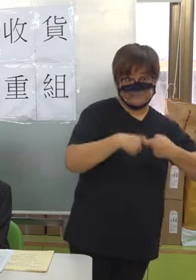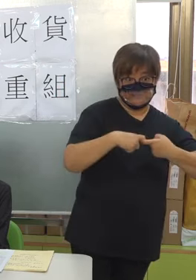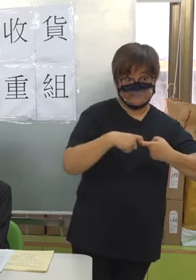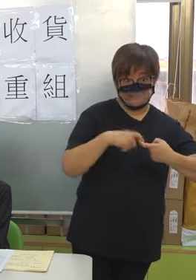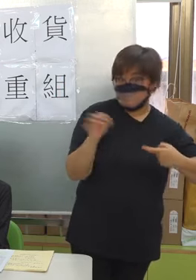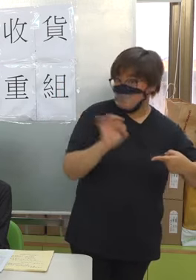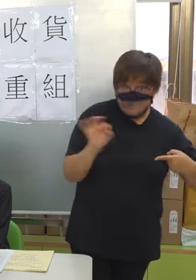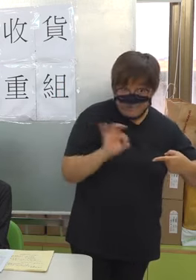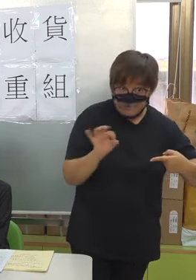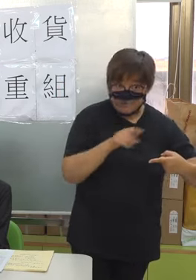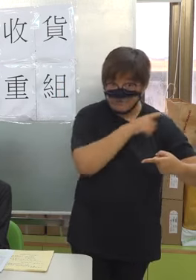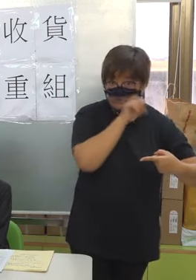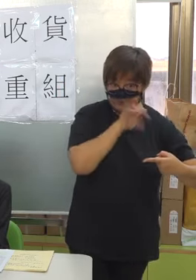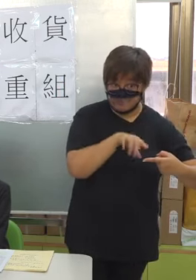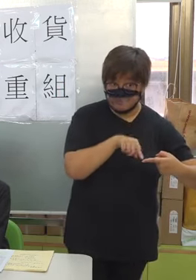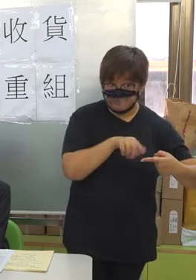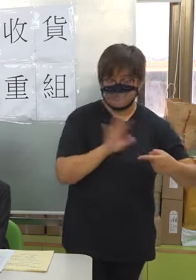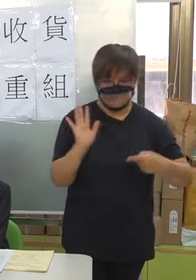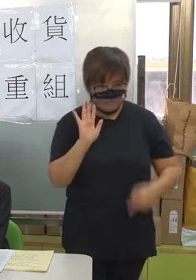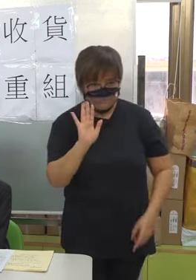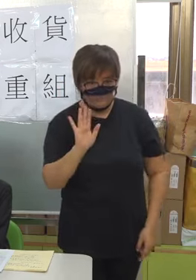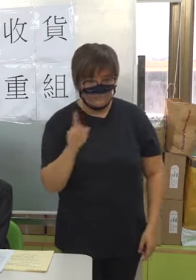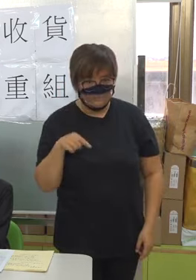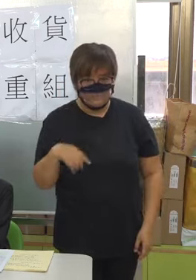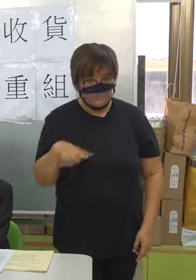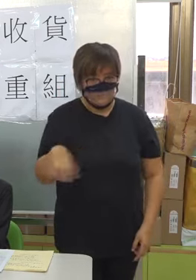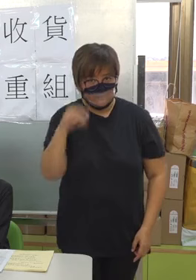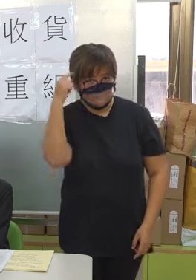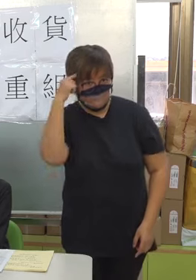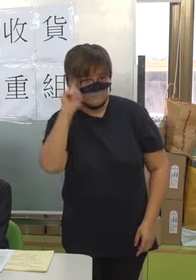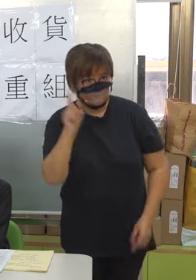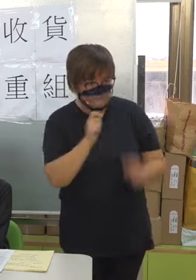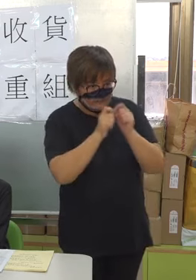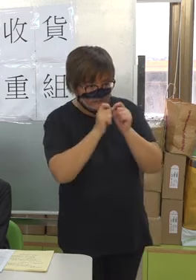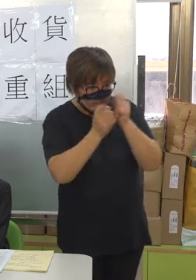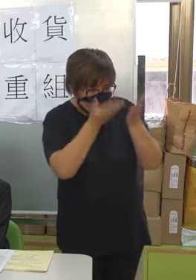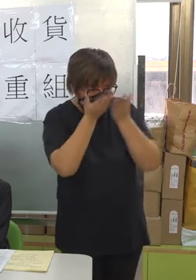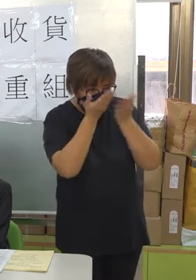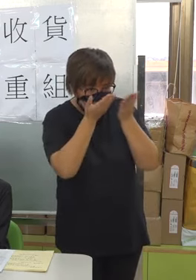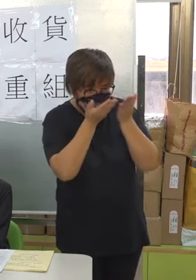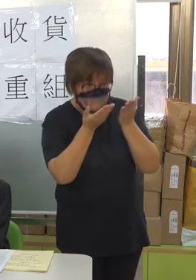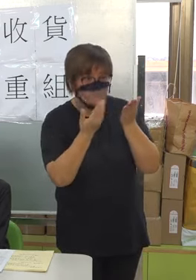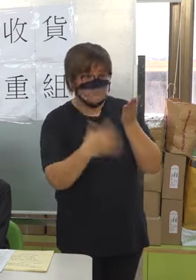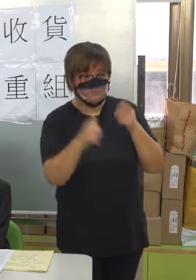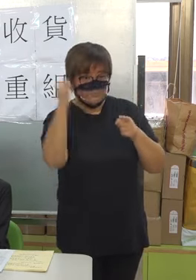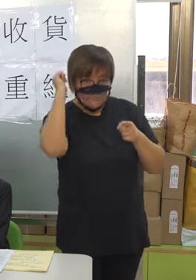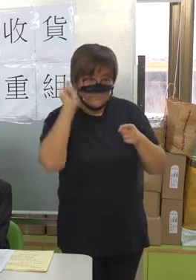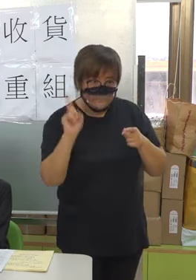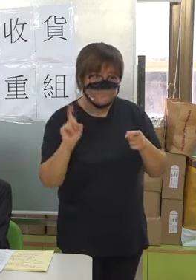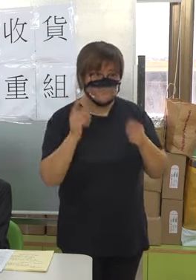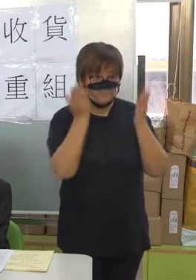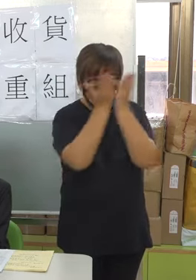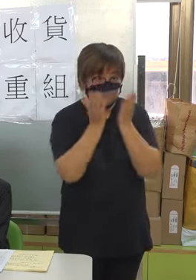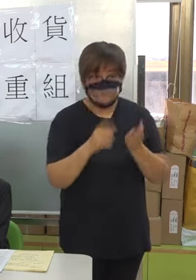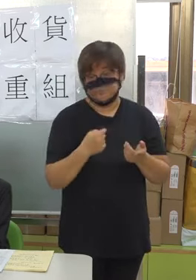先我哋因為個詳細內容未出，我哋唔知道佢到底根據啲乜嘢去否定呢一個嘅警黑勾結啦。第二，